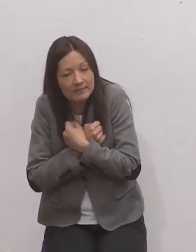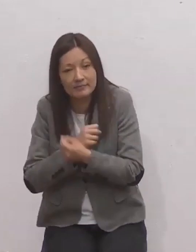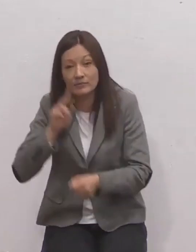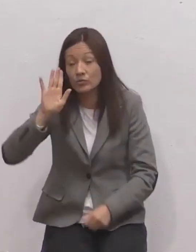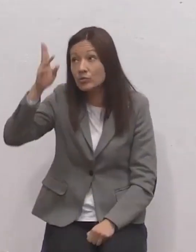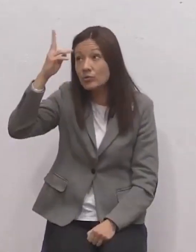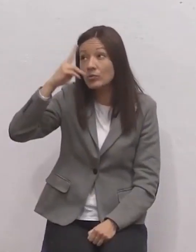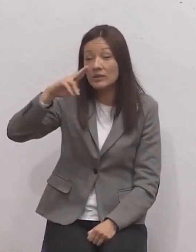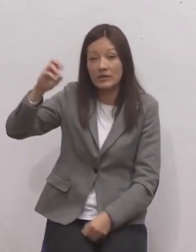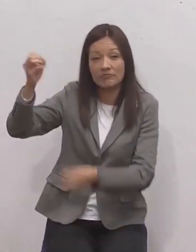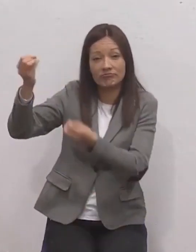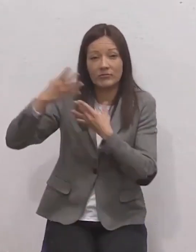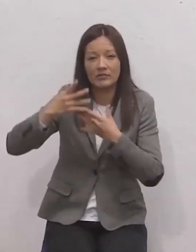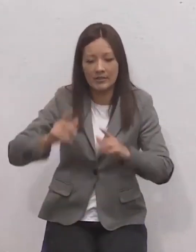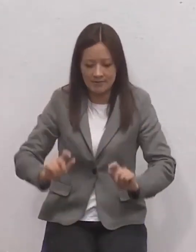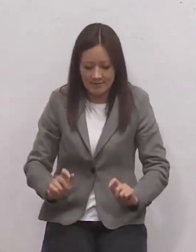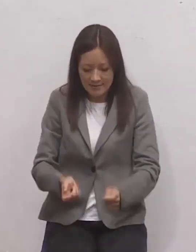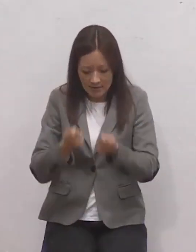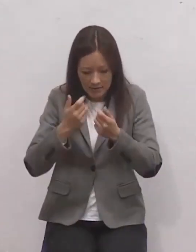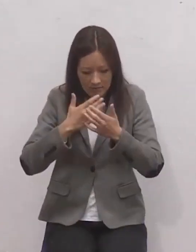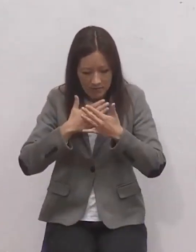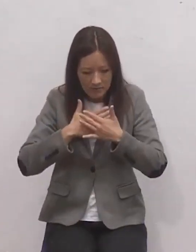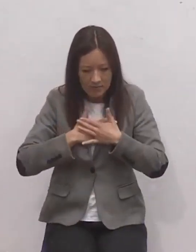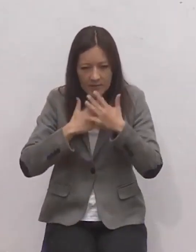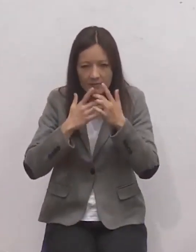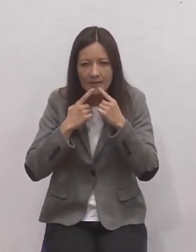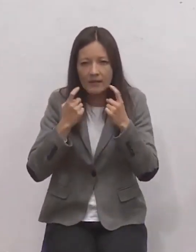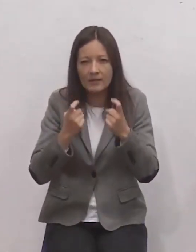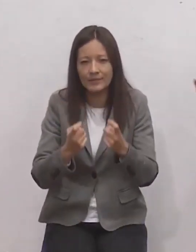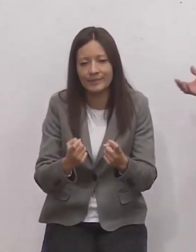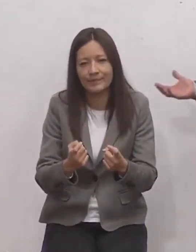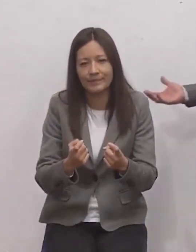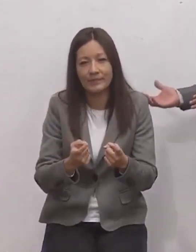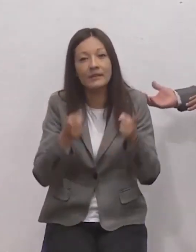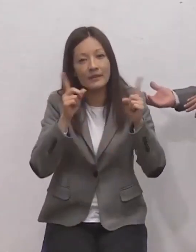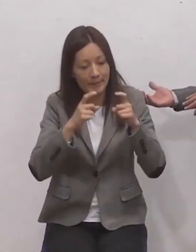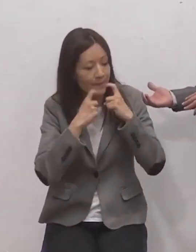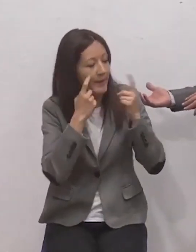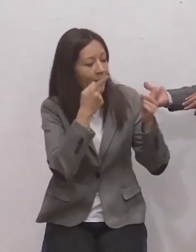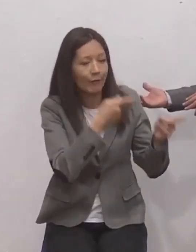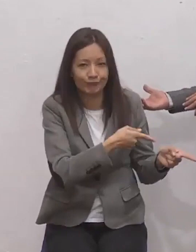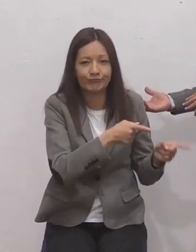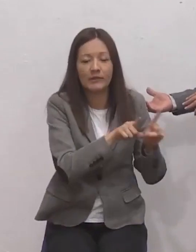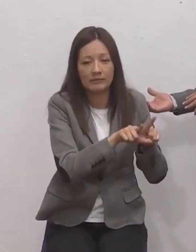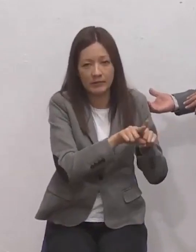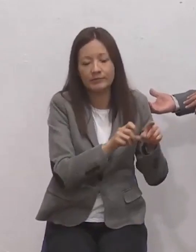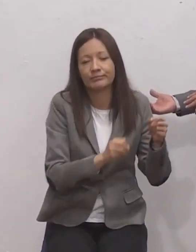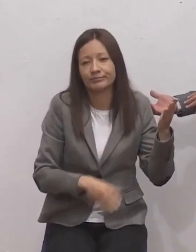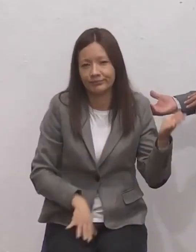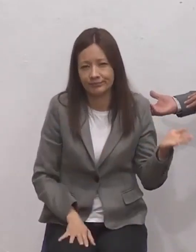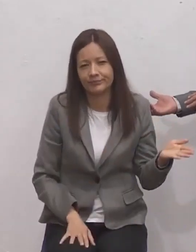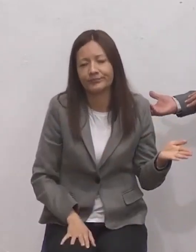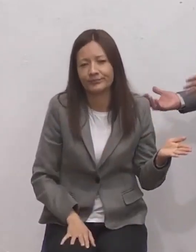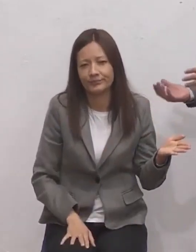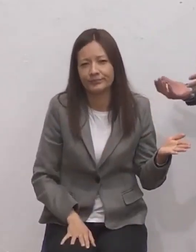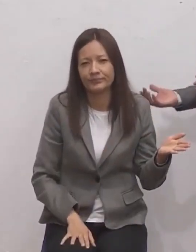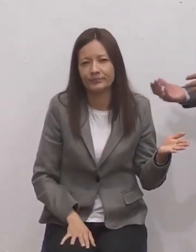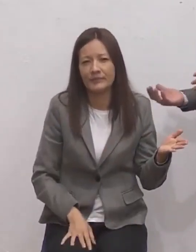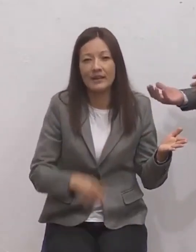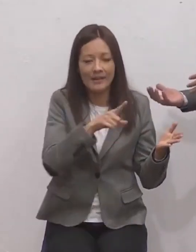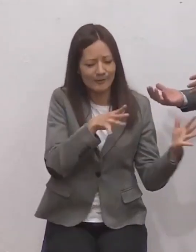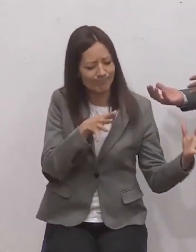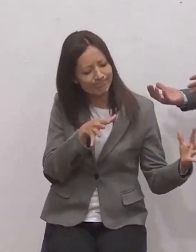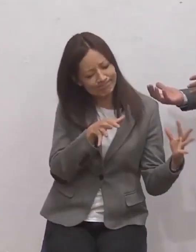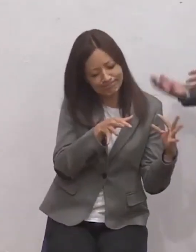rescate por mi pecado y por el pecado de Paula. Y eso nos